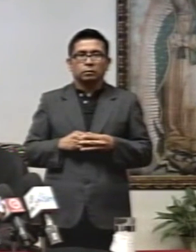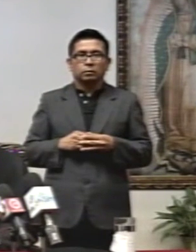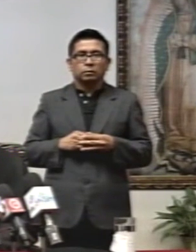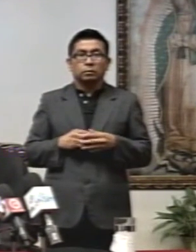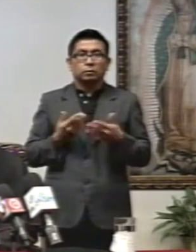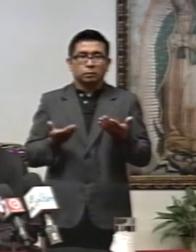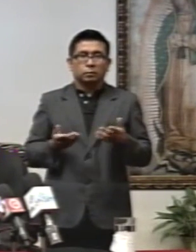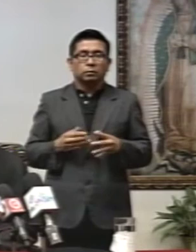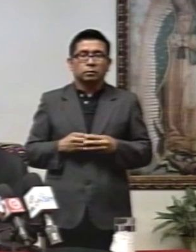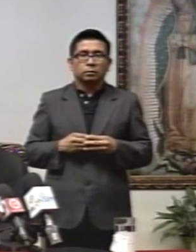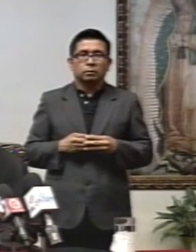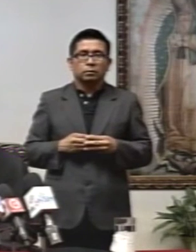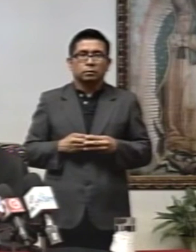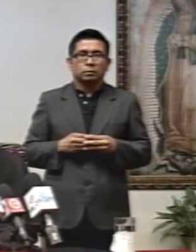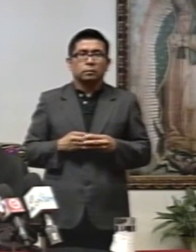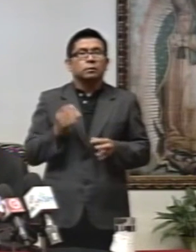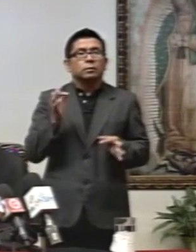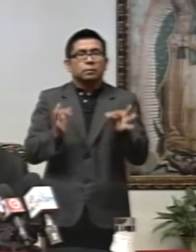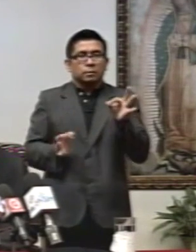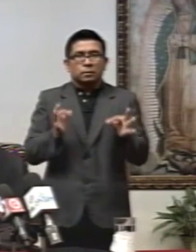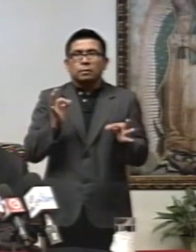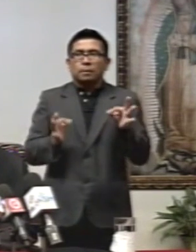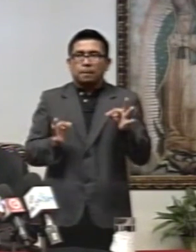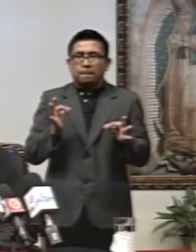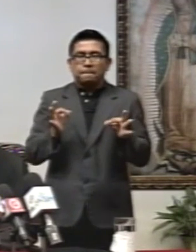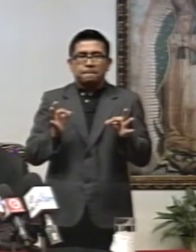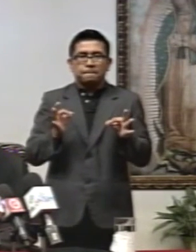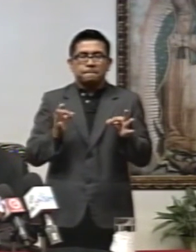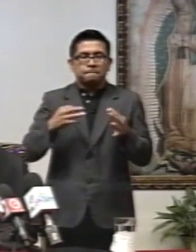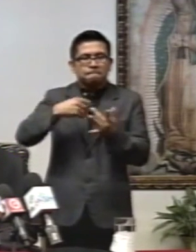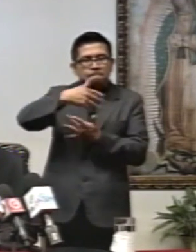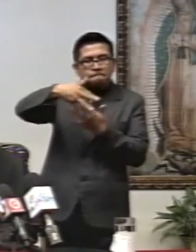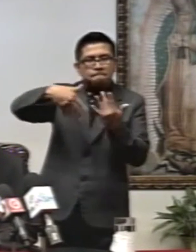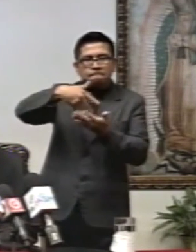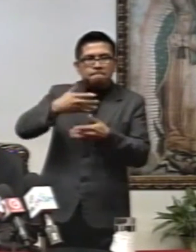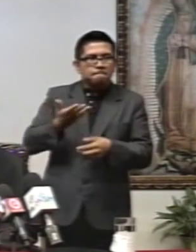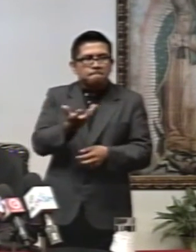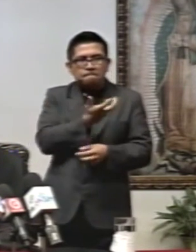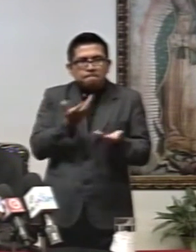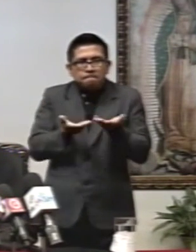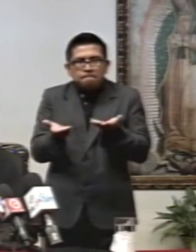porque es lo justo, el buen trato a